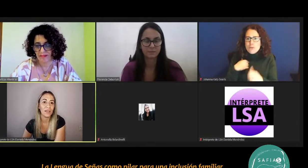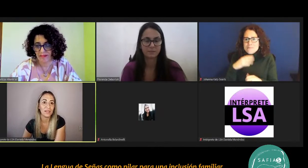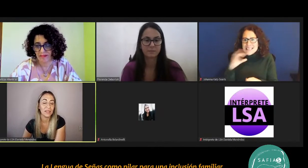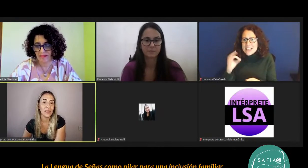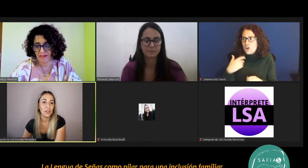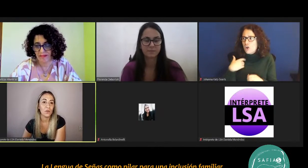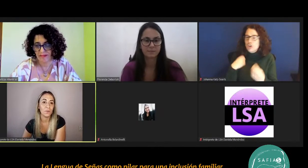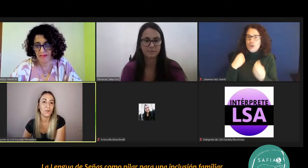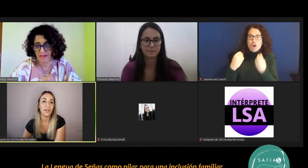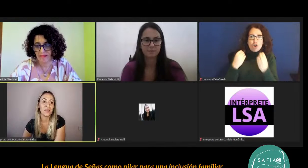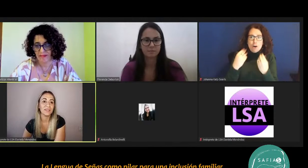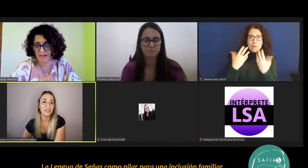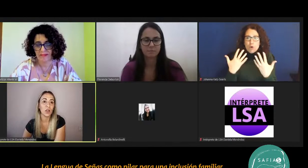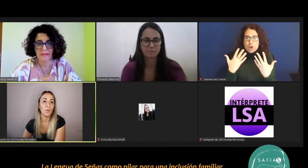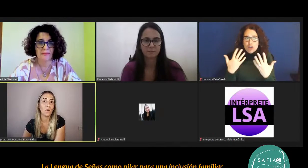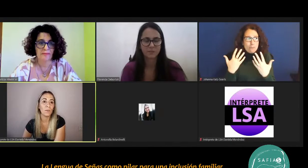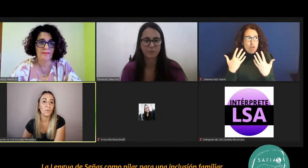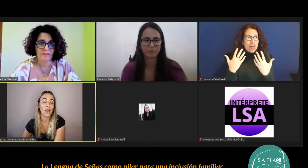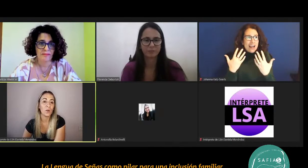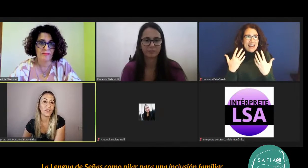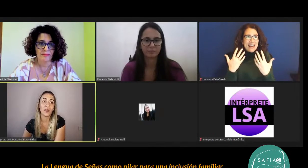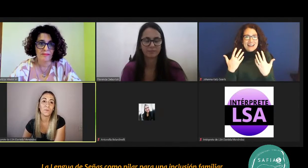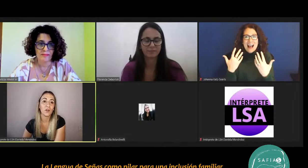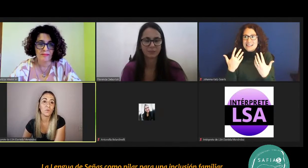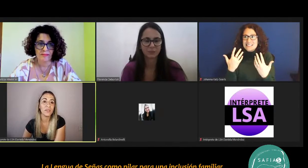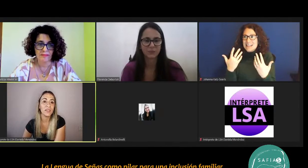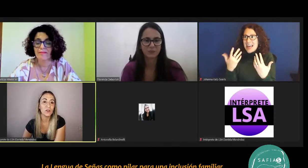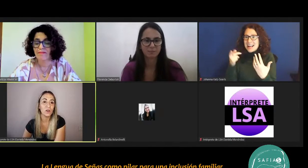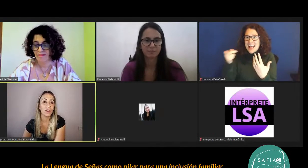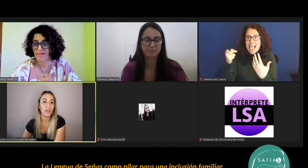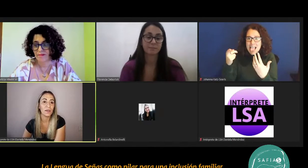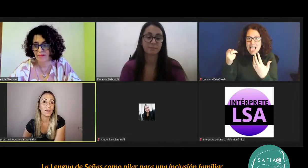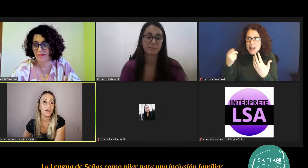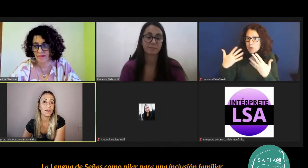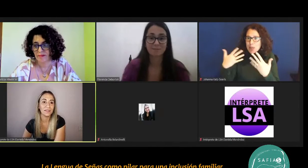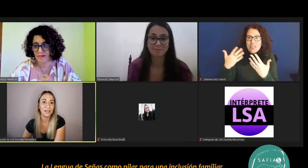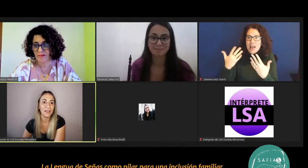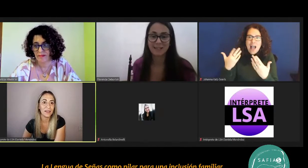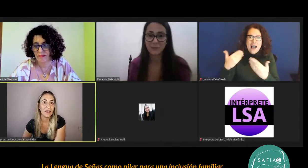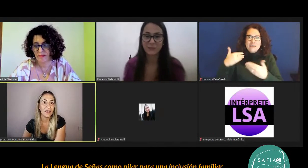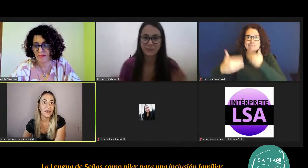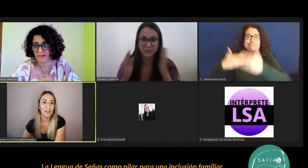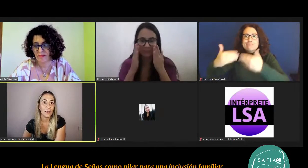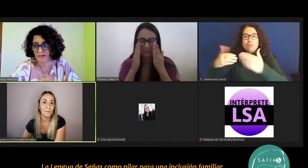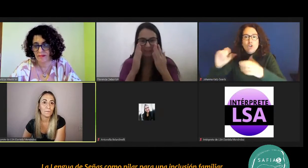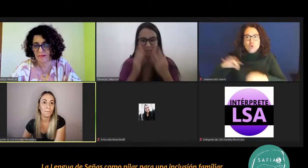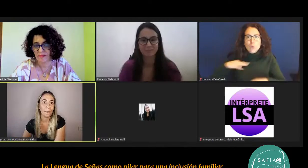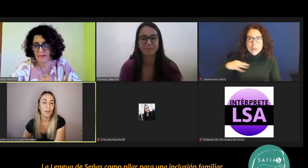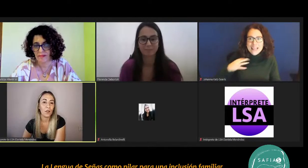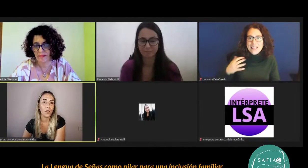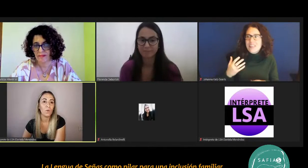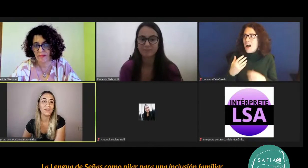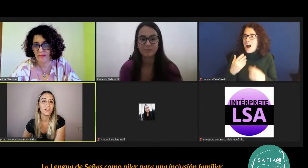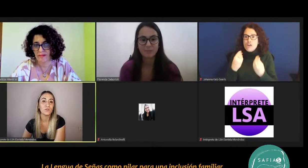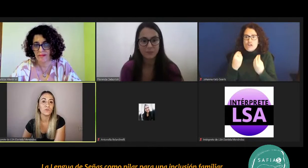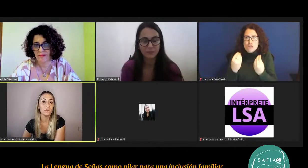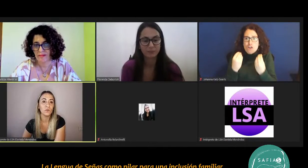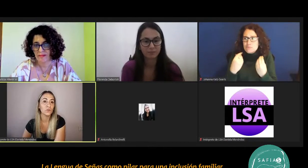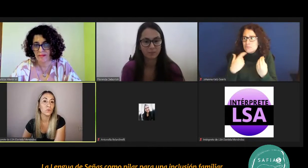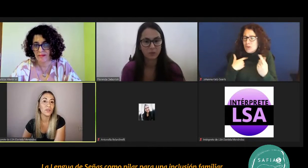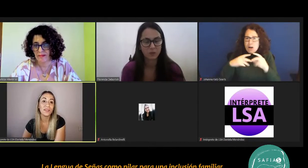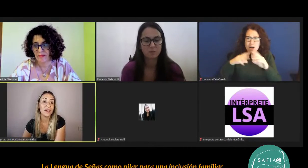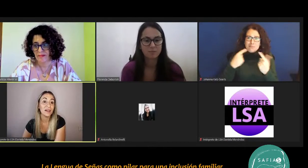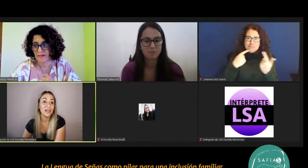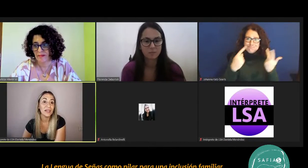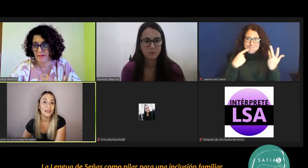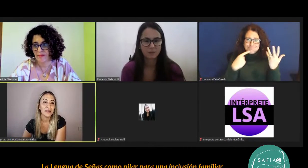de los padres. Lo primero que piensan es cómo voy a comunicarme con mi hijo, qué voy a hacer, cómo va a ser su futuro,